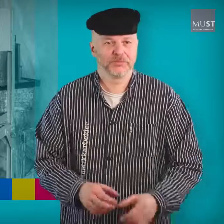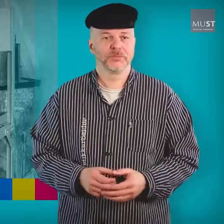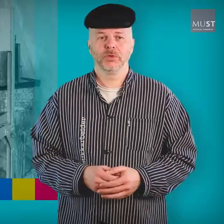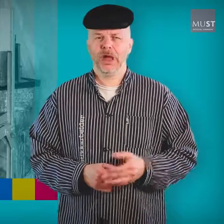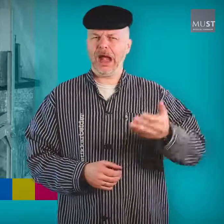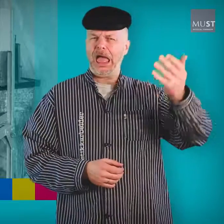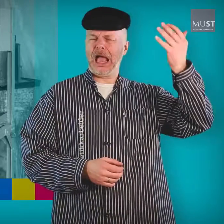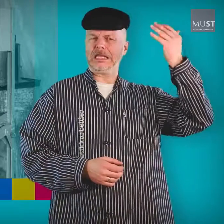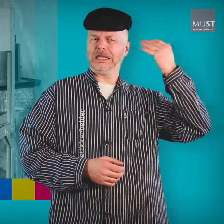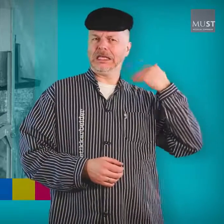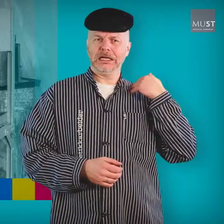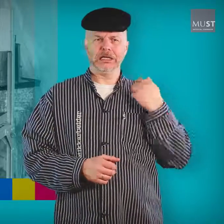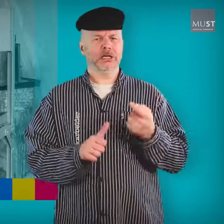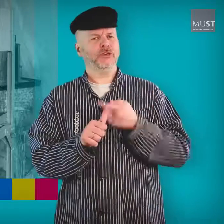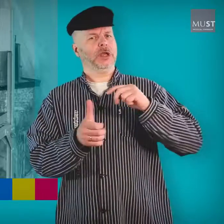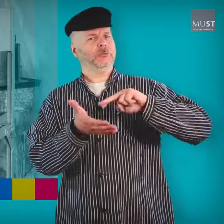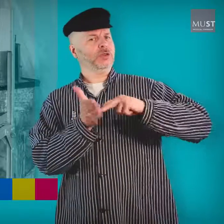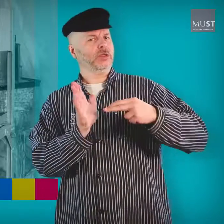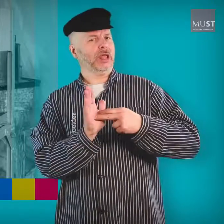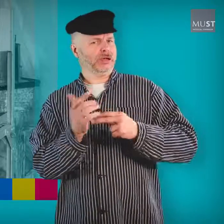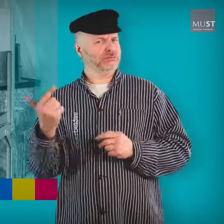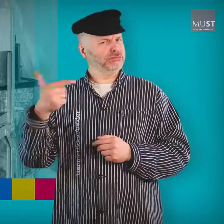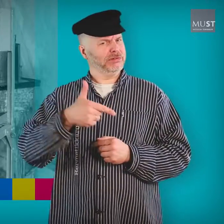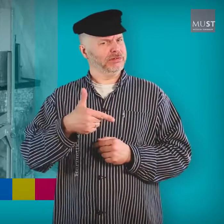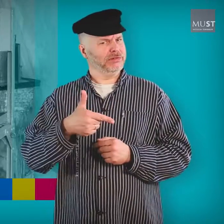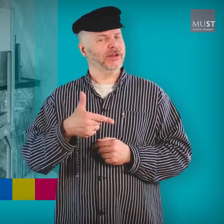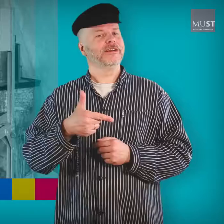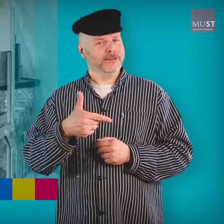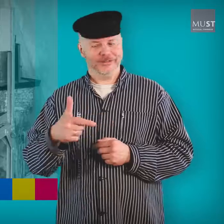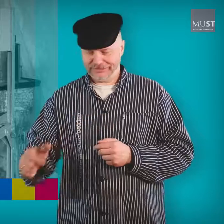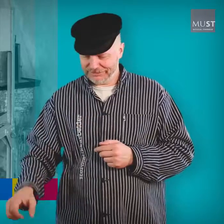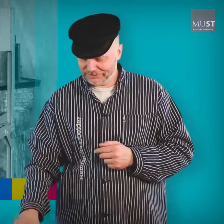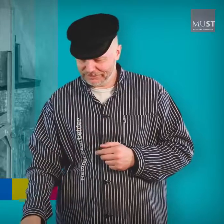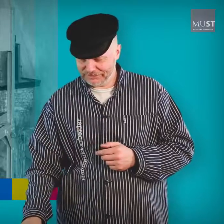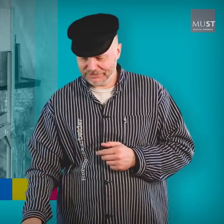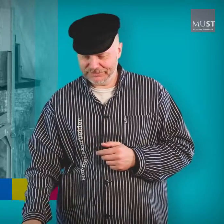Den første metoden var å bruke en spesiallagt dause for oljepåfylling.